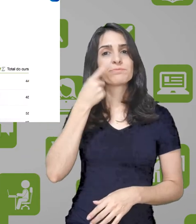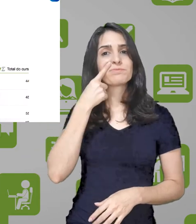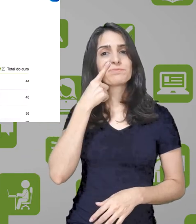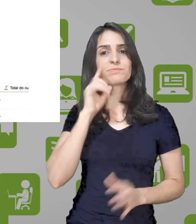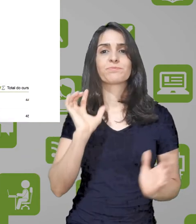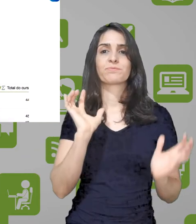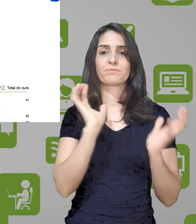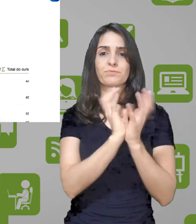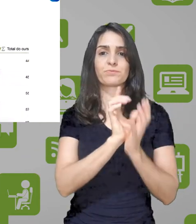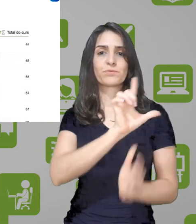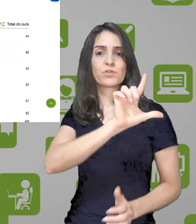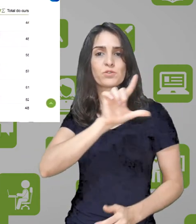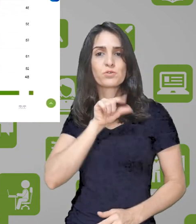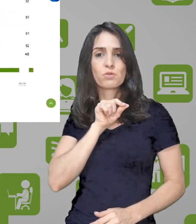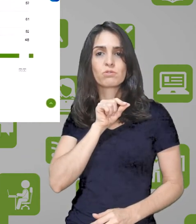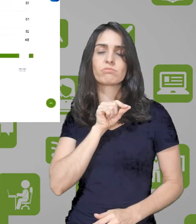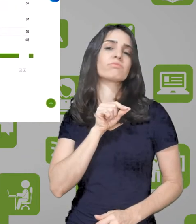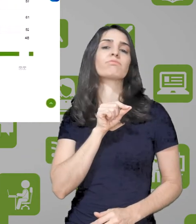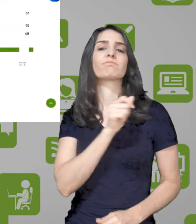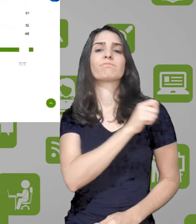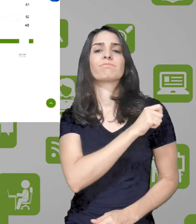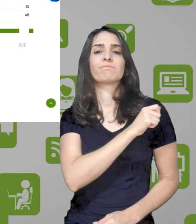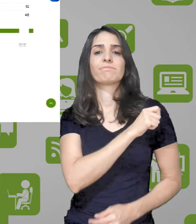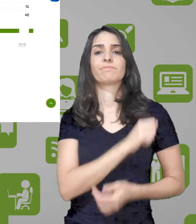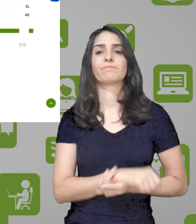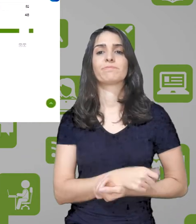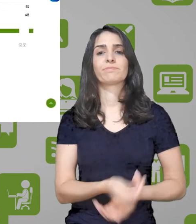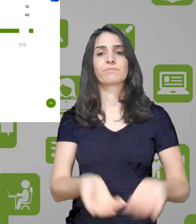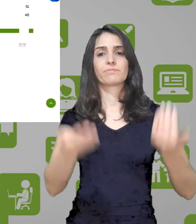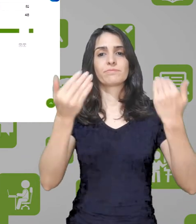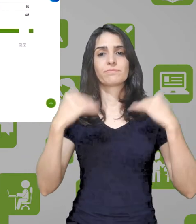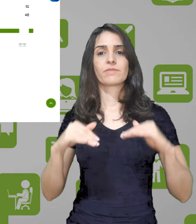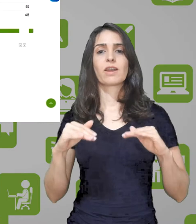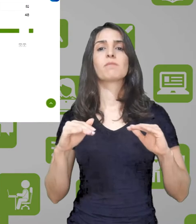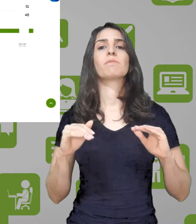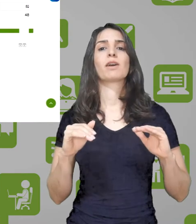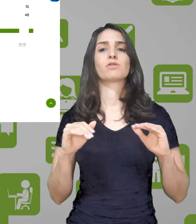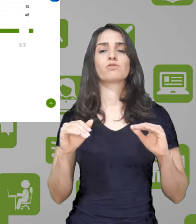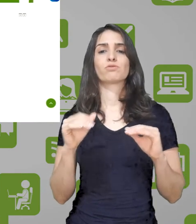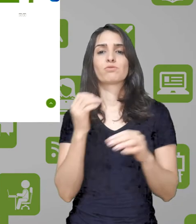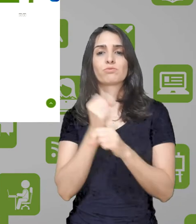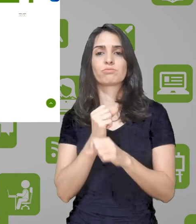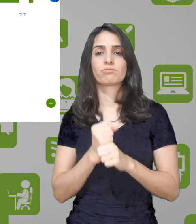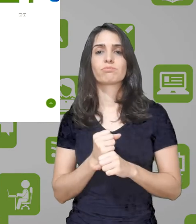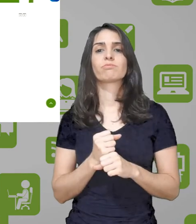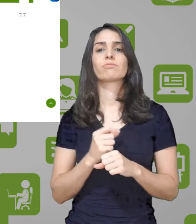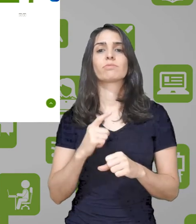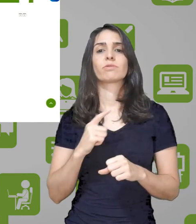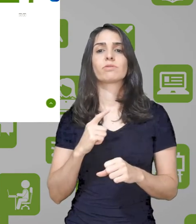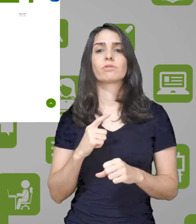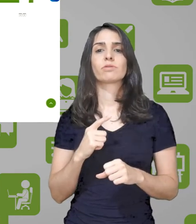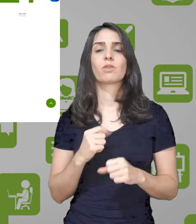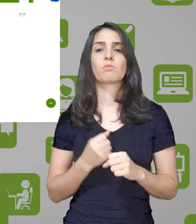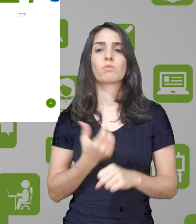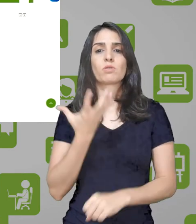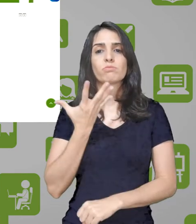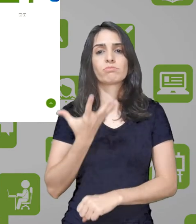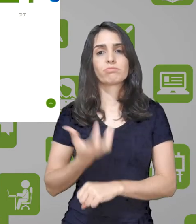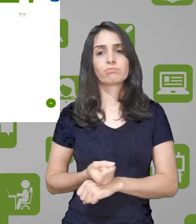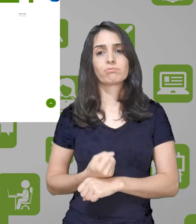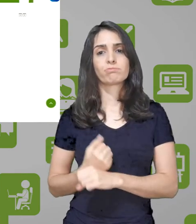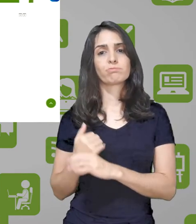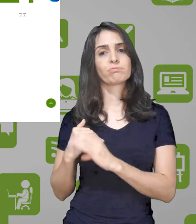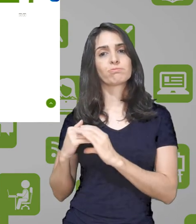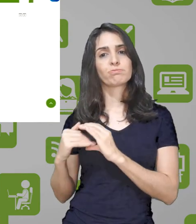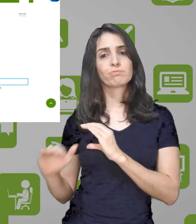vou de novo filtrato Urban e quando eu venho mais abaixo aqui do livro de né então eu posso exportar